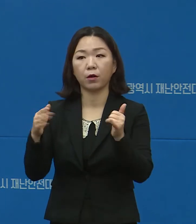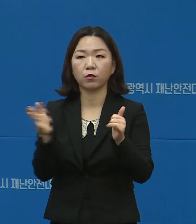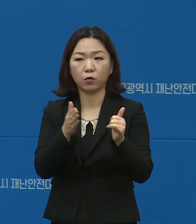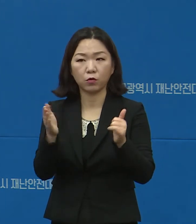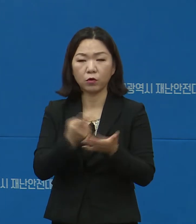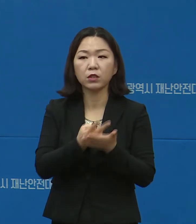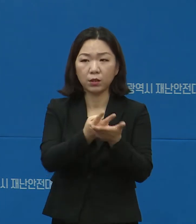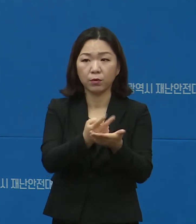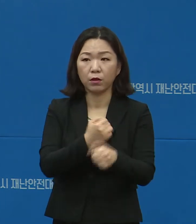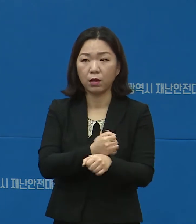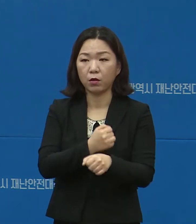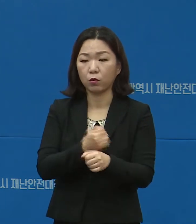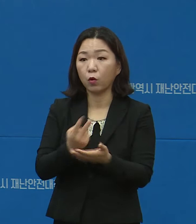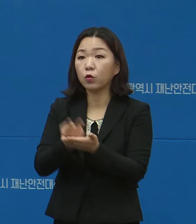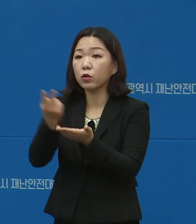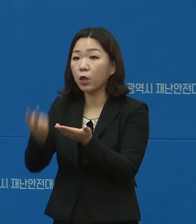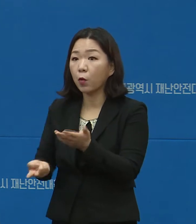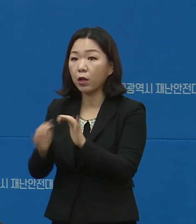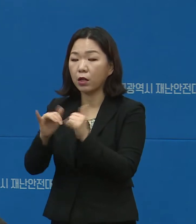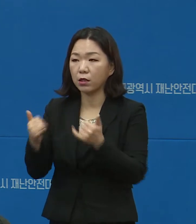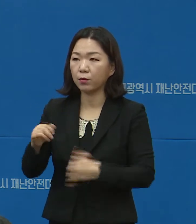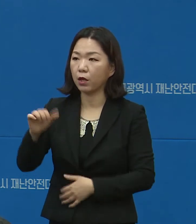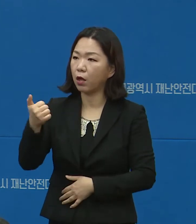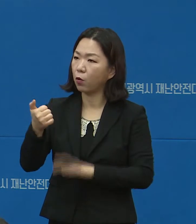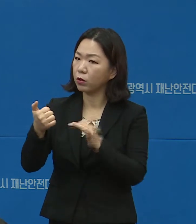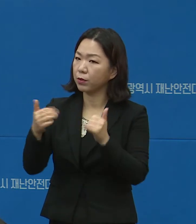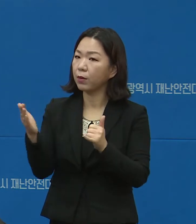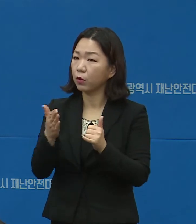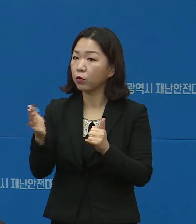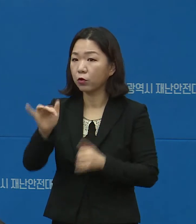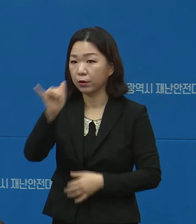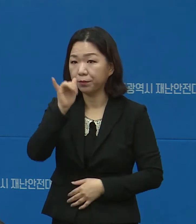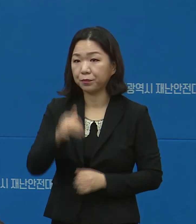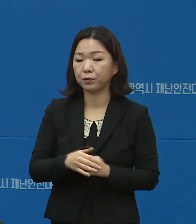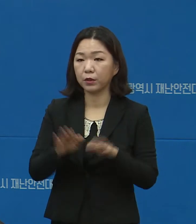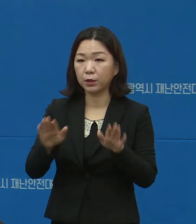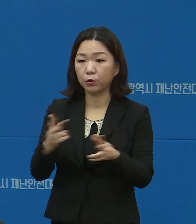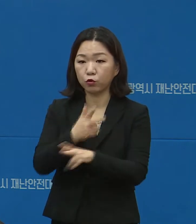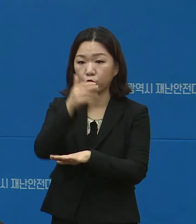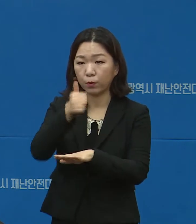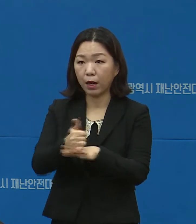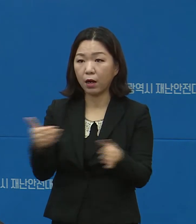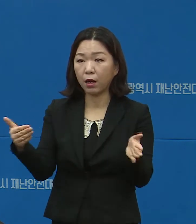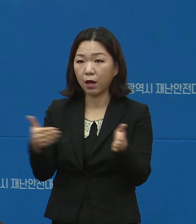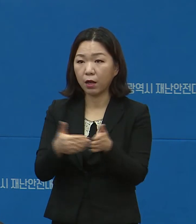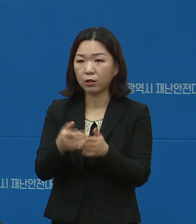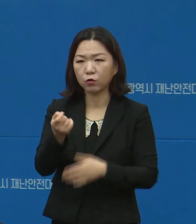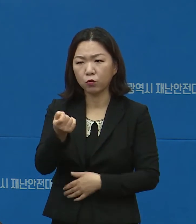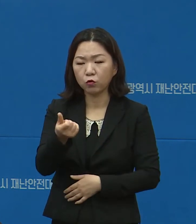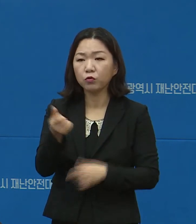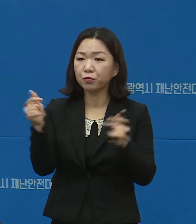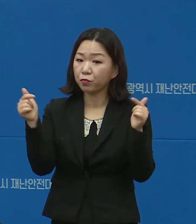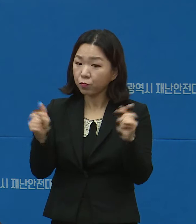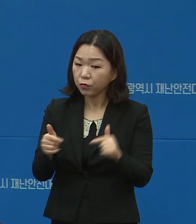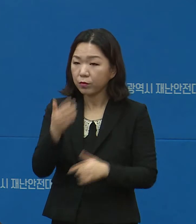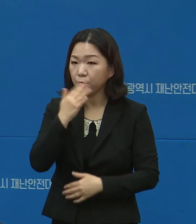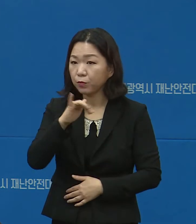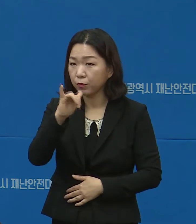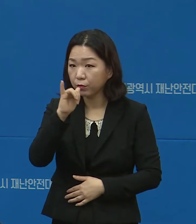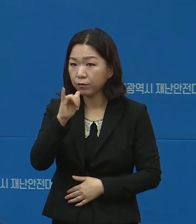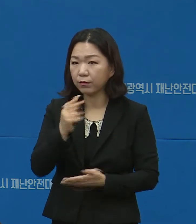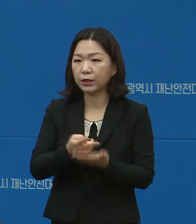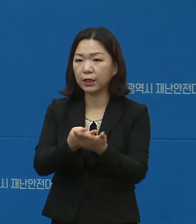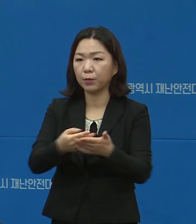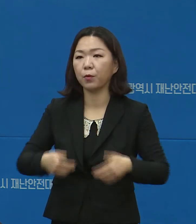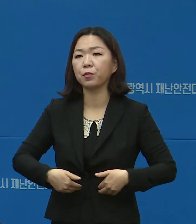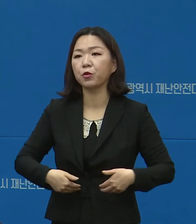하고 병원에서 퇴원한 사람은 약 50명 정도 되는데 이번 주말까지는 조금은 줄겠지만 입원이